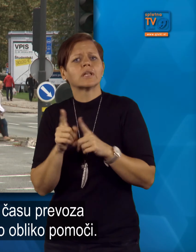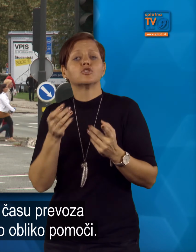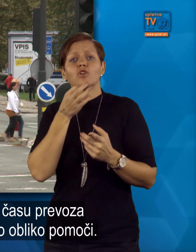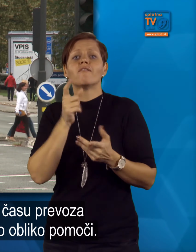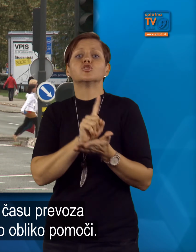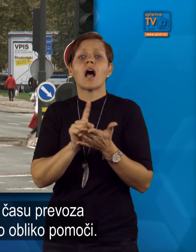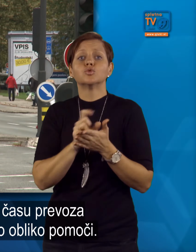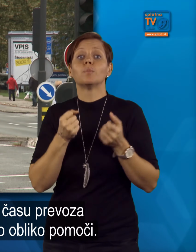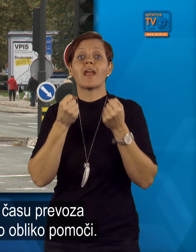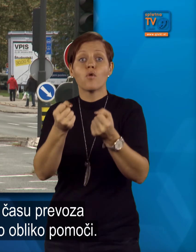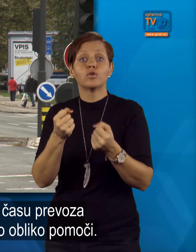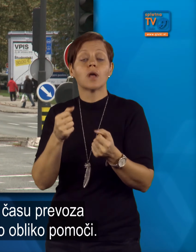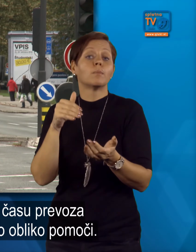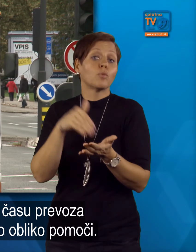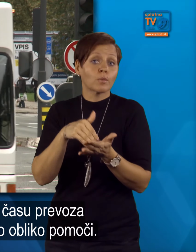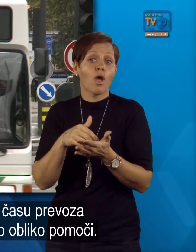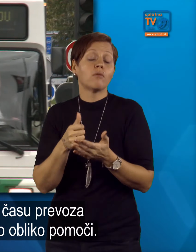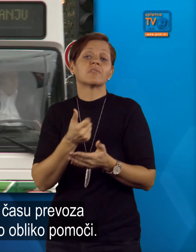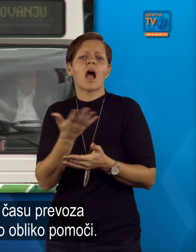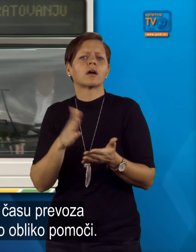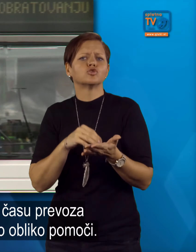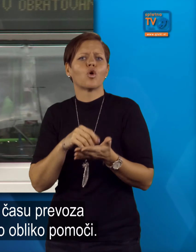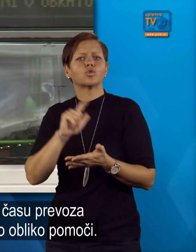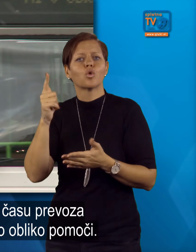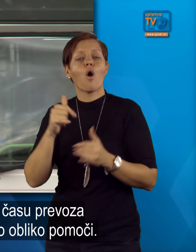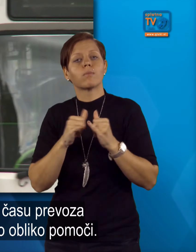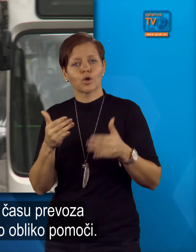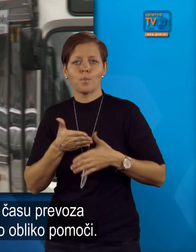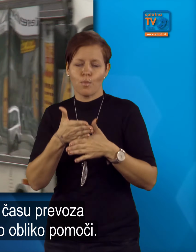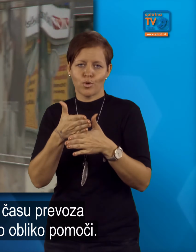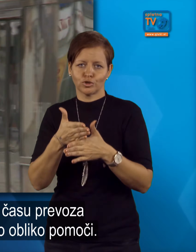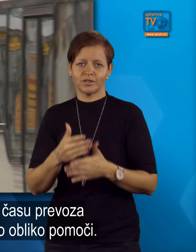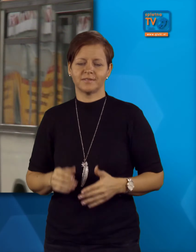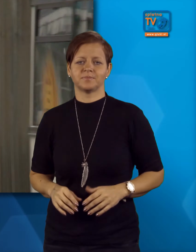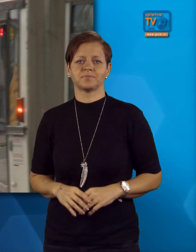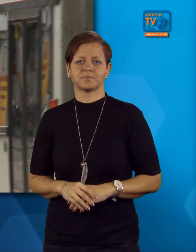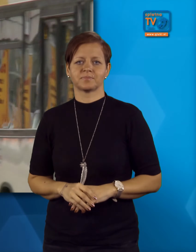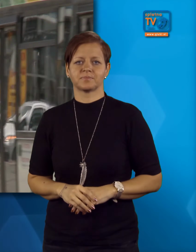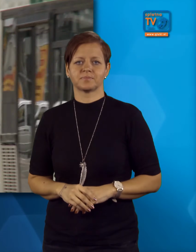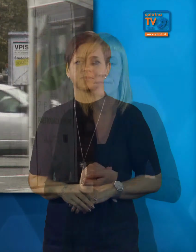Napišejo naj tudi, če v času prevoza potrebujejo kakšno drugo obliko pomoči.